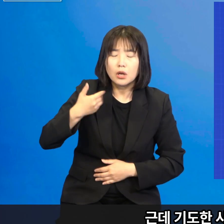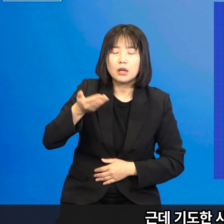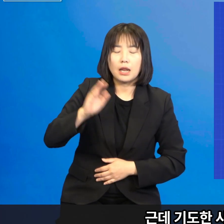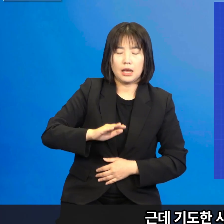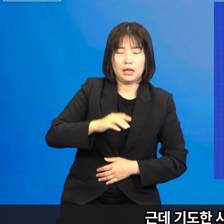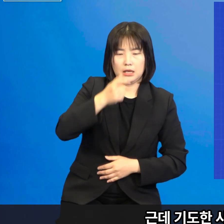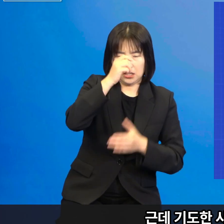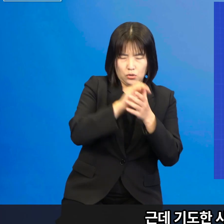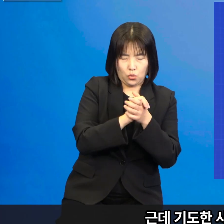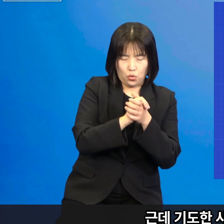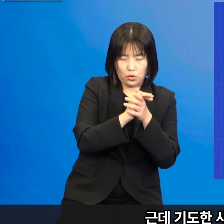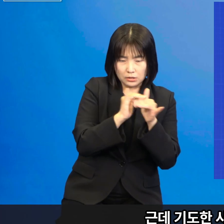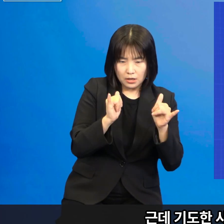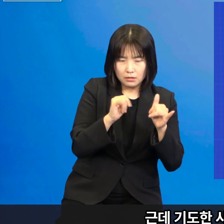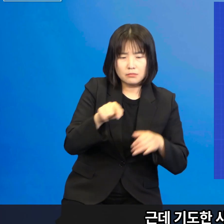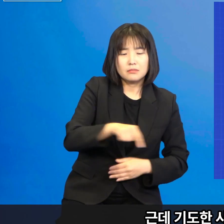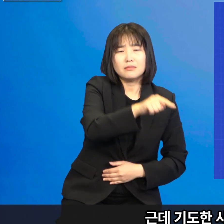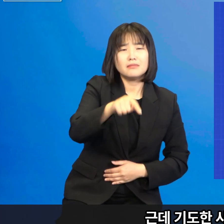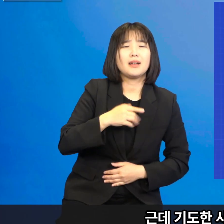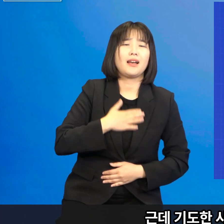알아요.